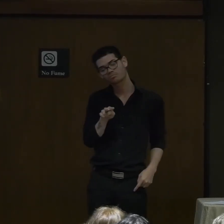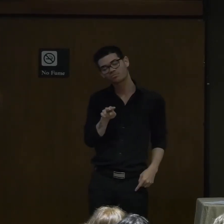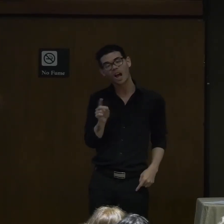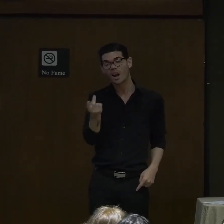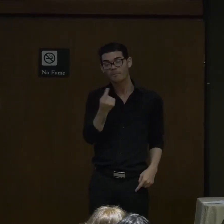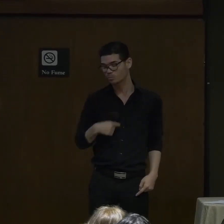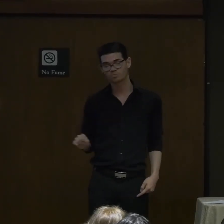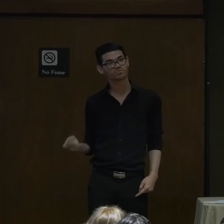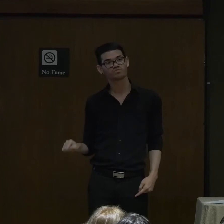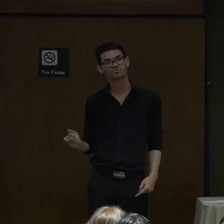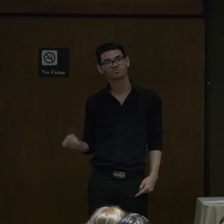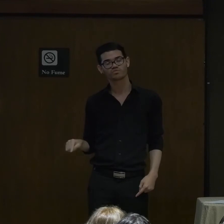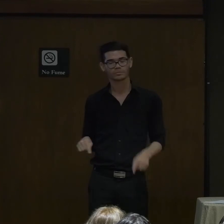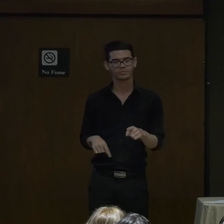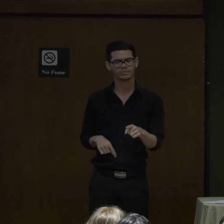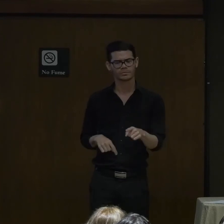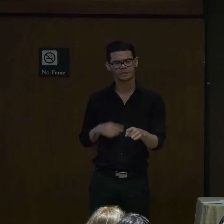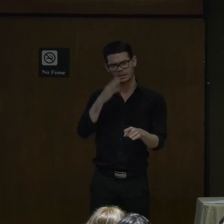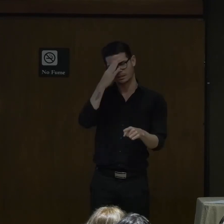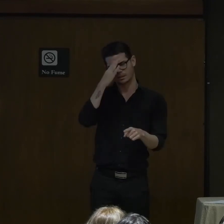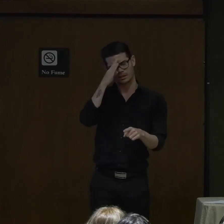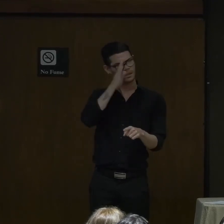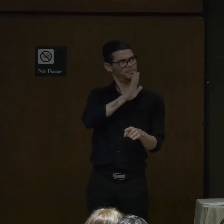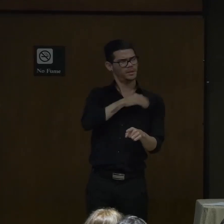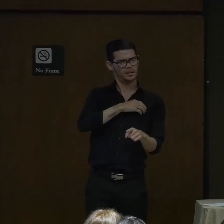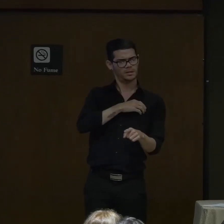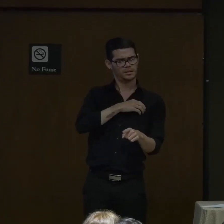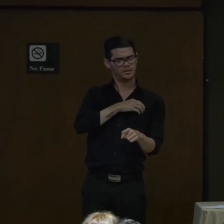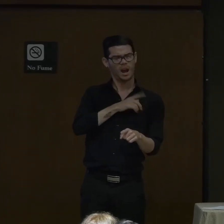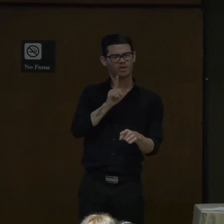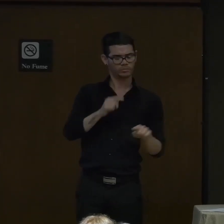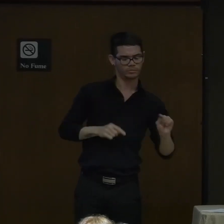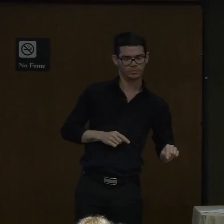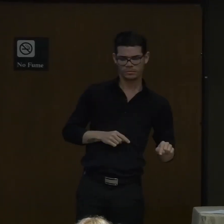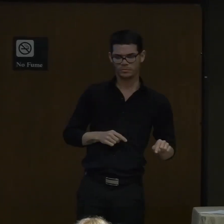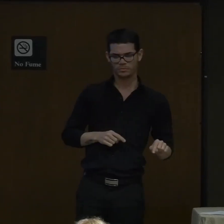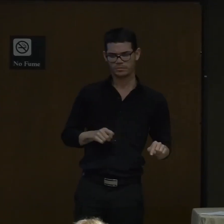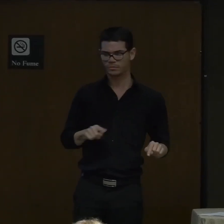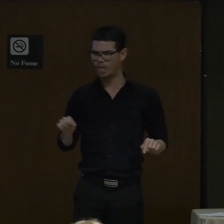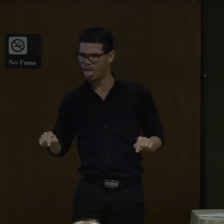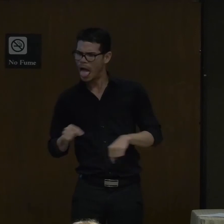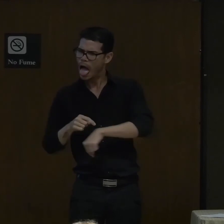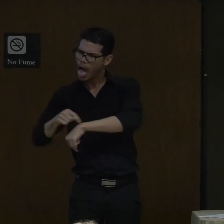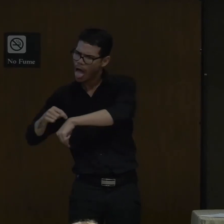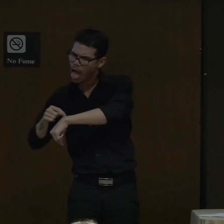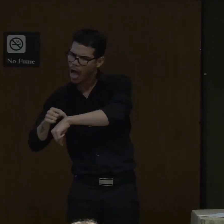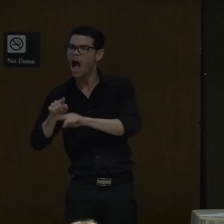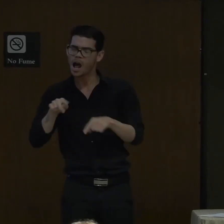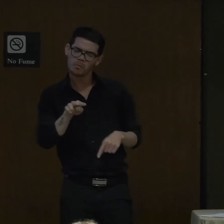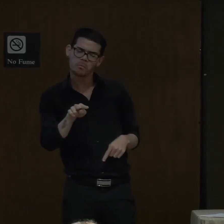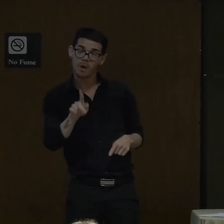dudaban más. Y a pesar de que nosotros tuvimos mucho cuidado con que todas las palabras fueran más o menos de la